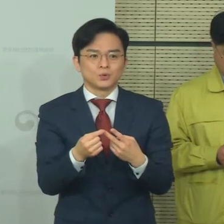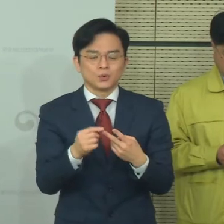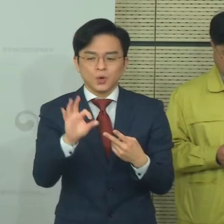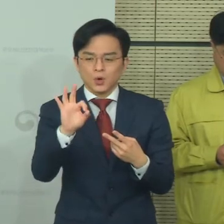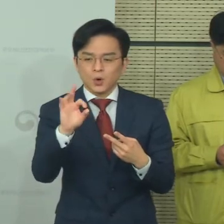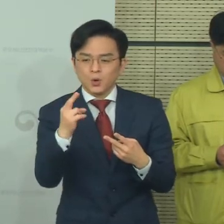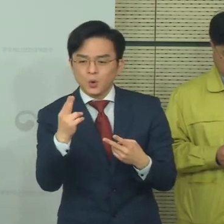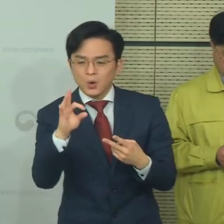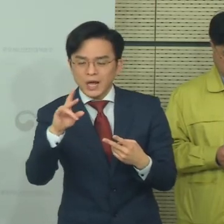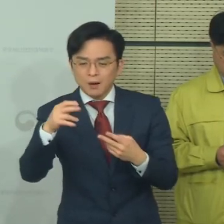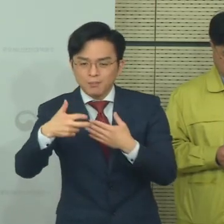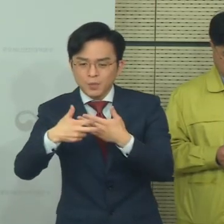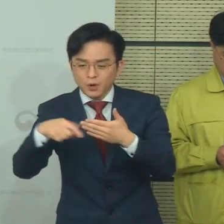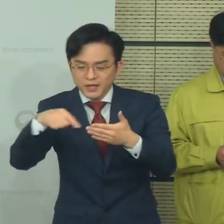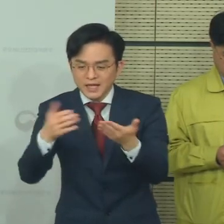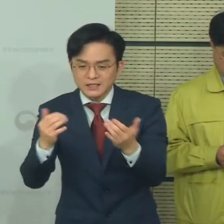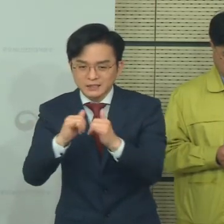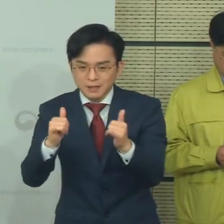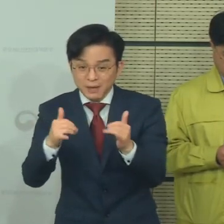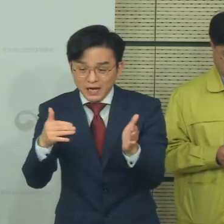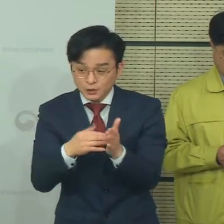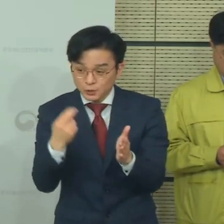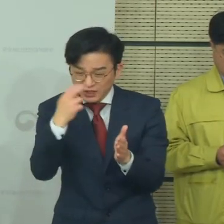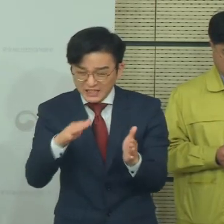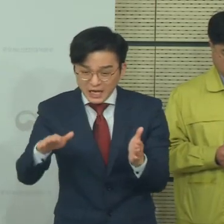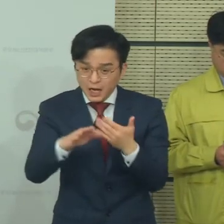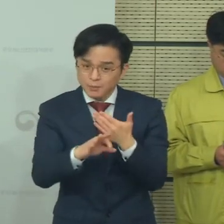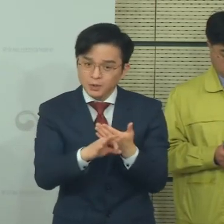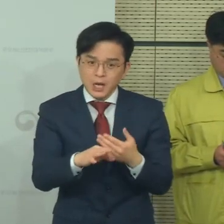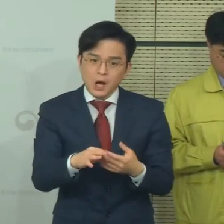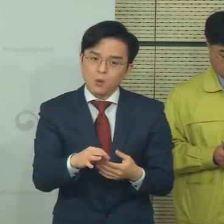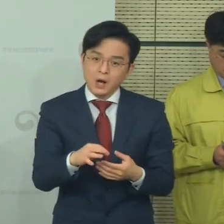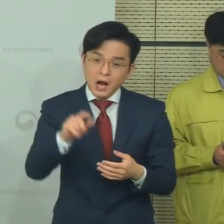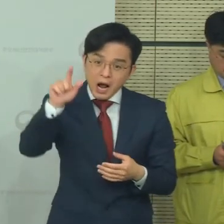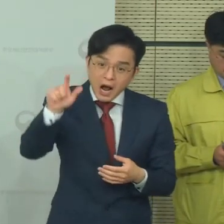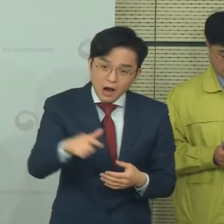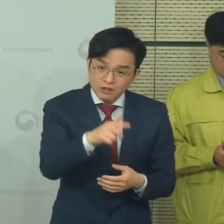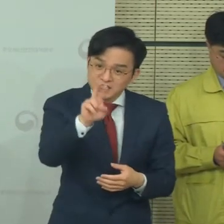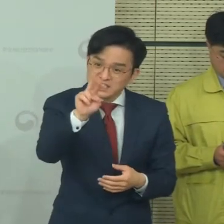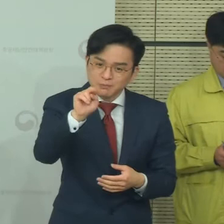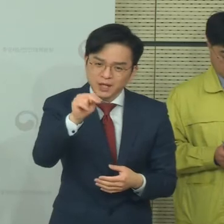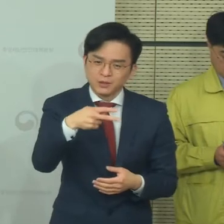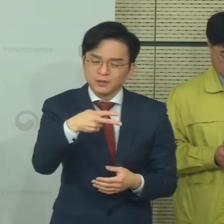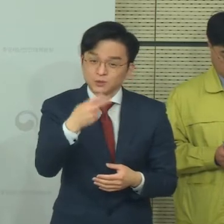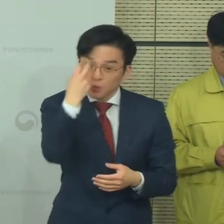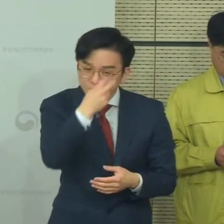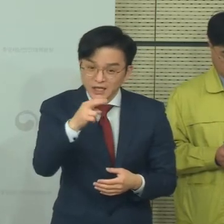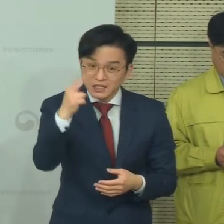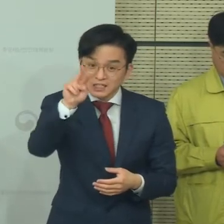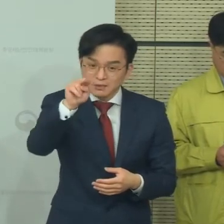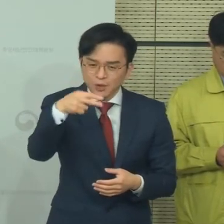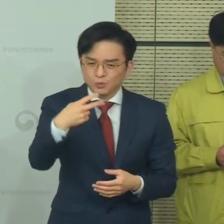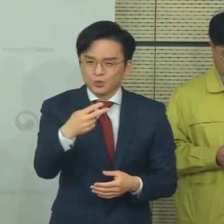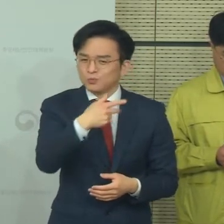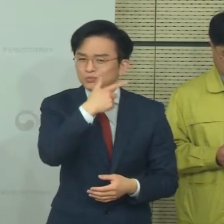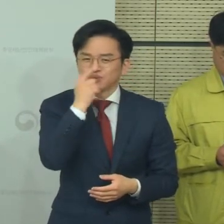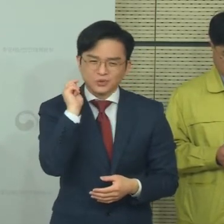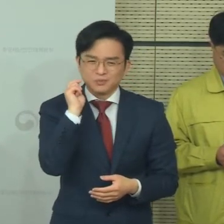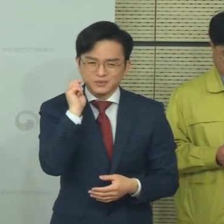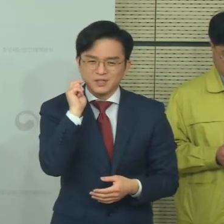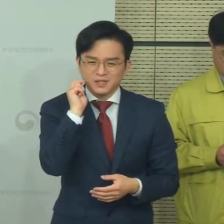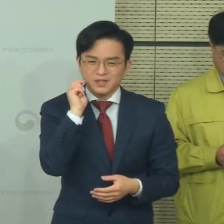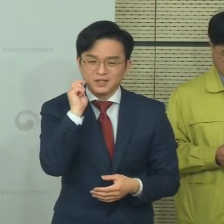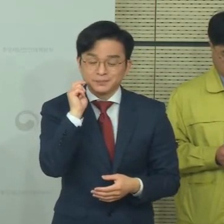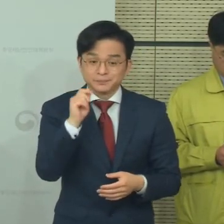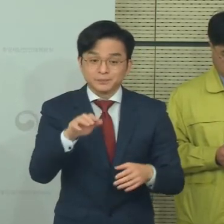인원들을 검사를 해야 되는 문제가 봉착됩니다. 따라서 이 진단검사를 확대하는 부분들은 저희가 굉장히 고위험 집단이라고